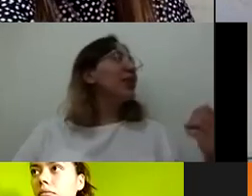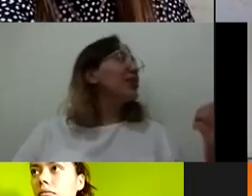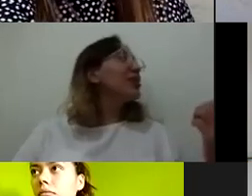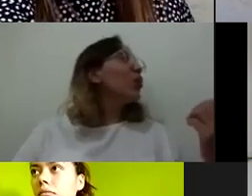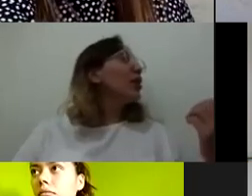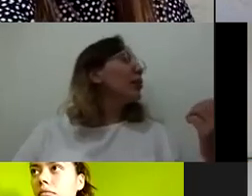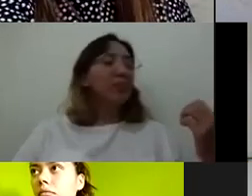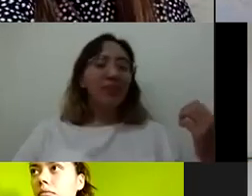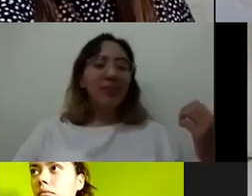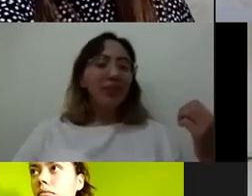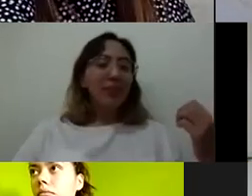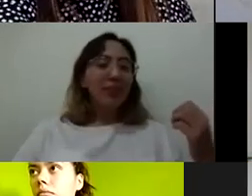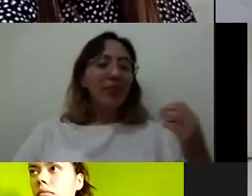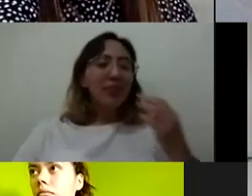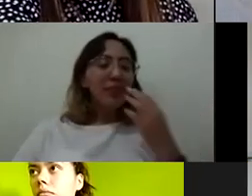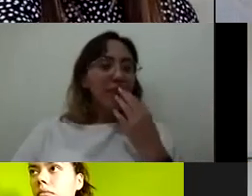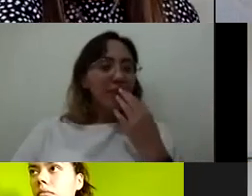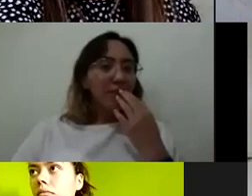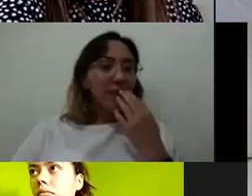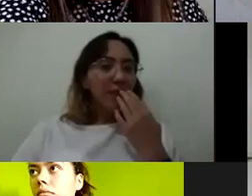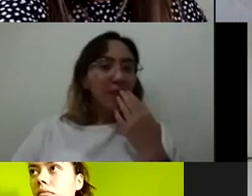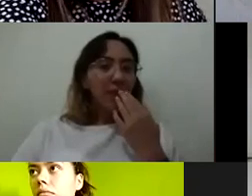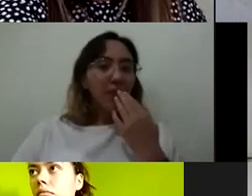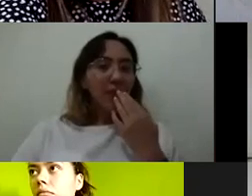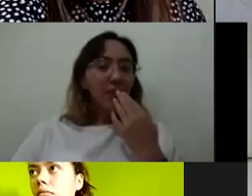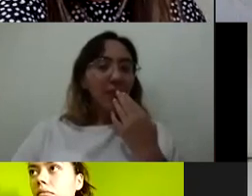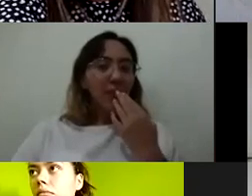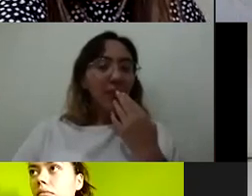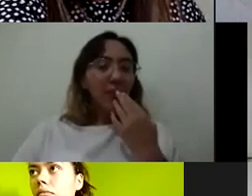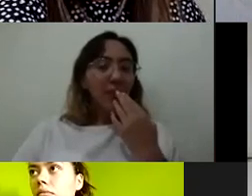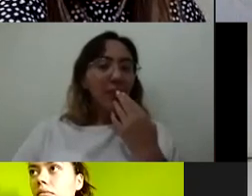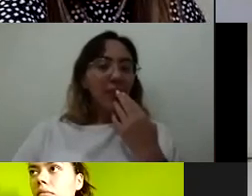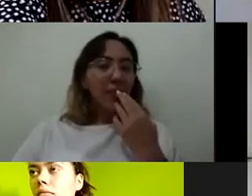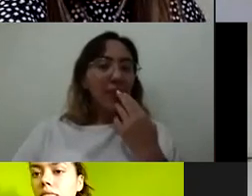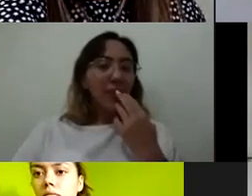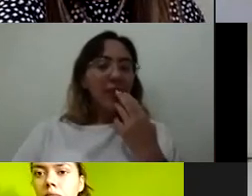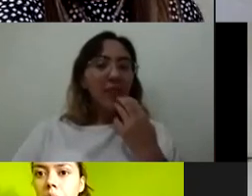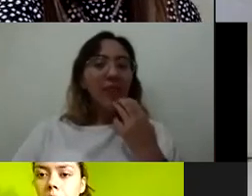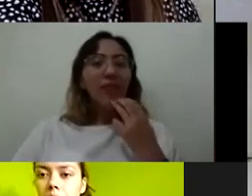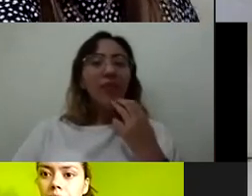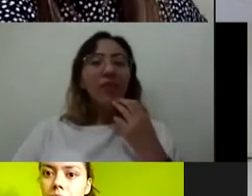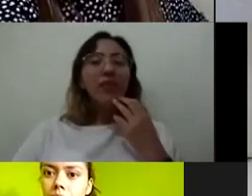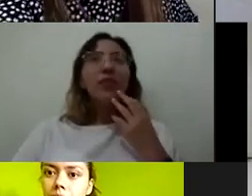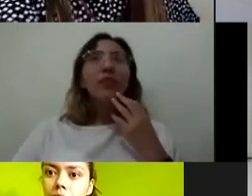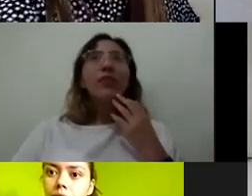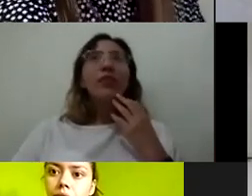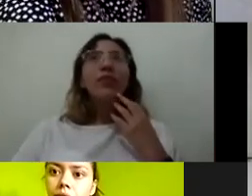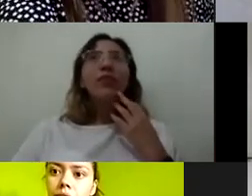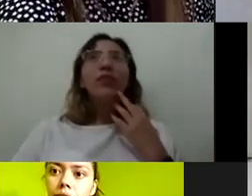Yo tengo un comentario. Porque igual ya había empezado a practicarlo, pero gracias a una aplicación que